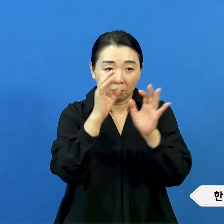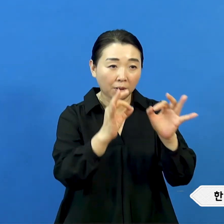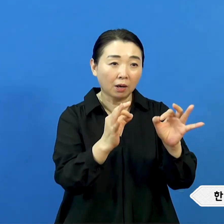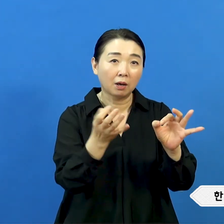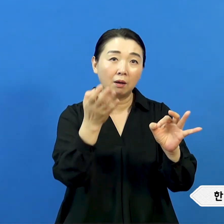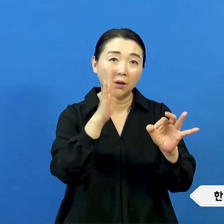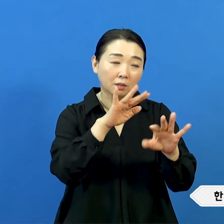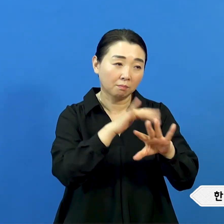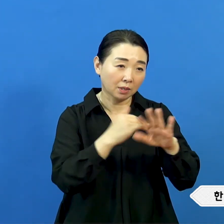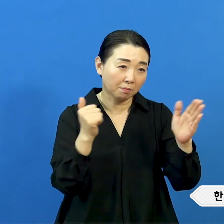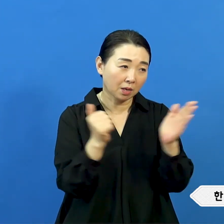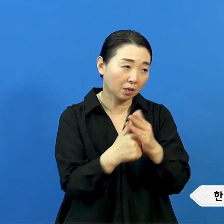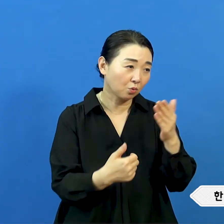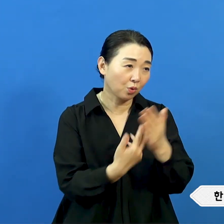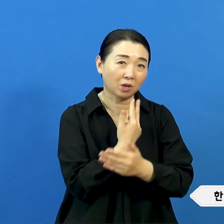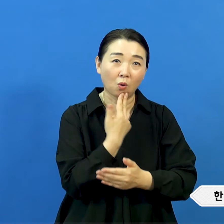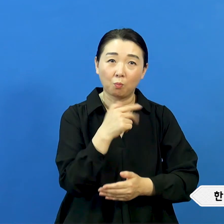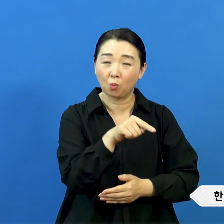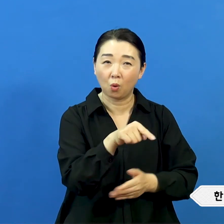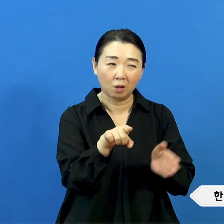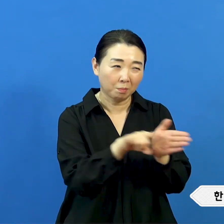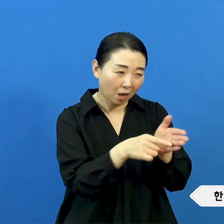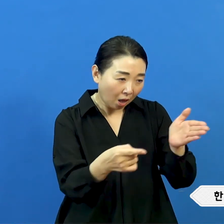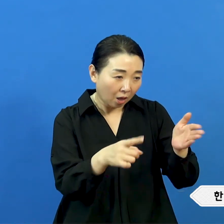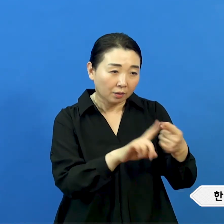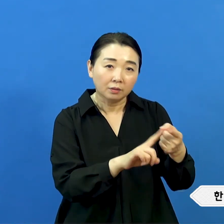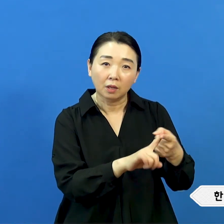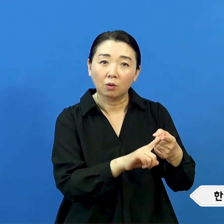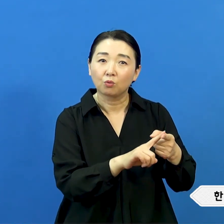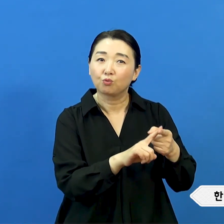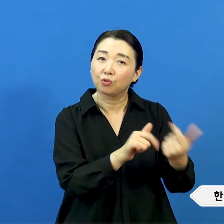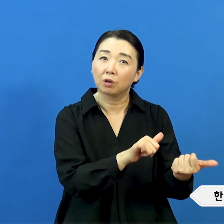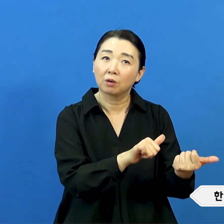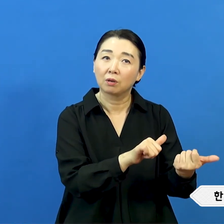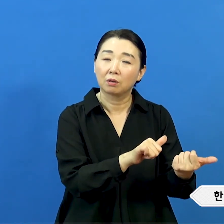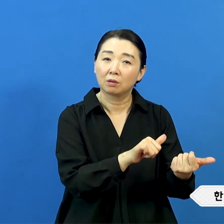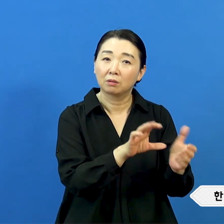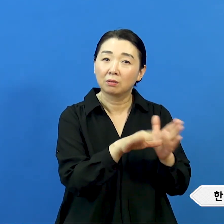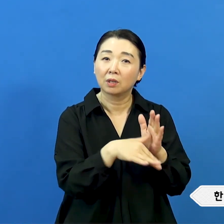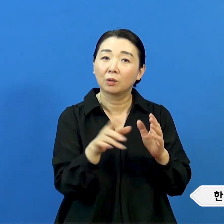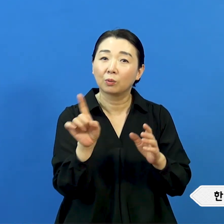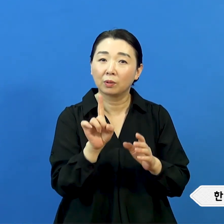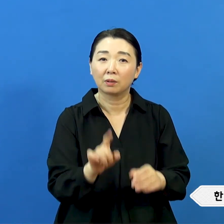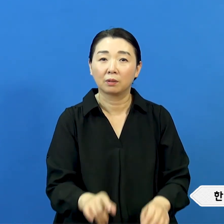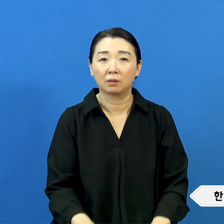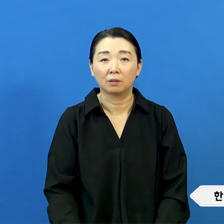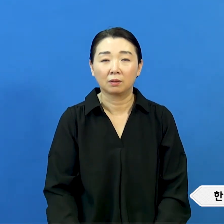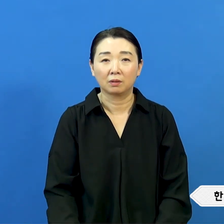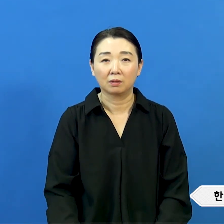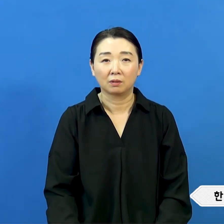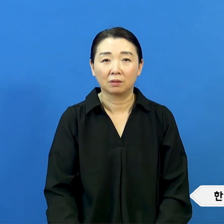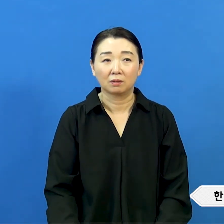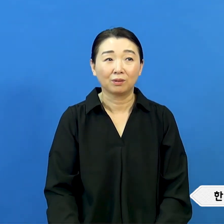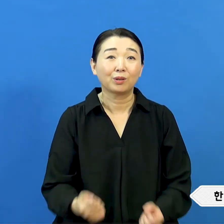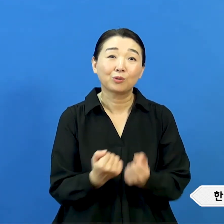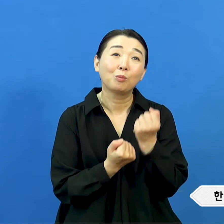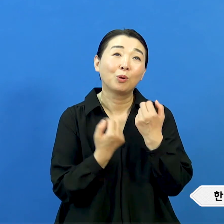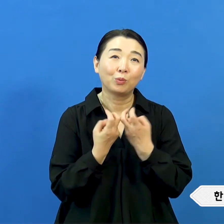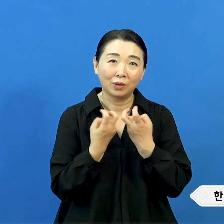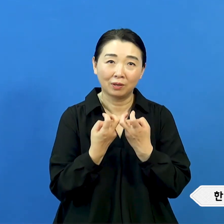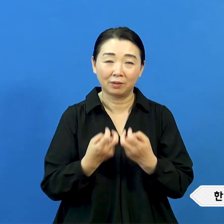끝까지 회개하지 않고 불신 그대로 죽었다. 그런 경우는 그럼 어떻게 설명을 해야